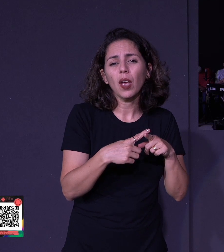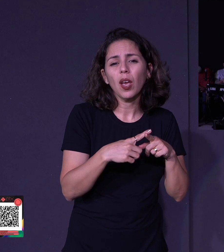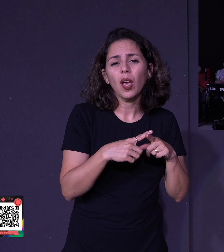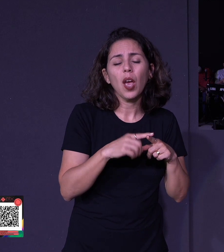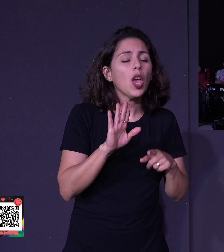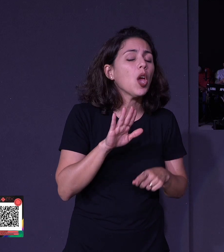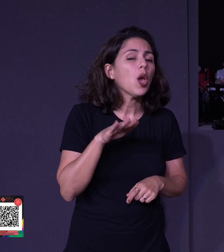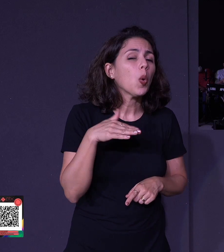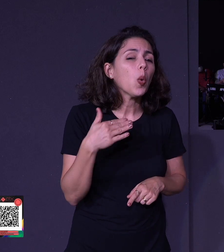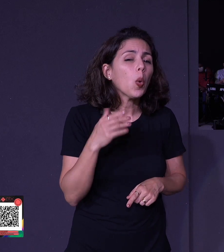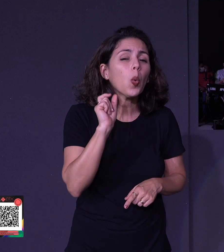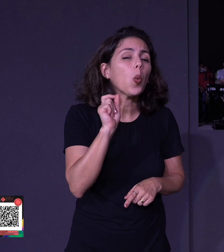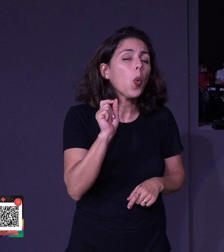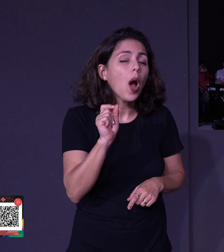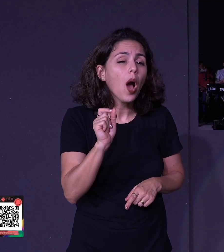Abraçá-la,